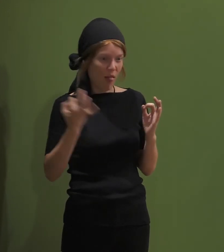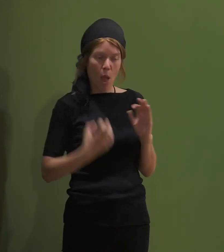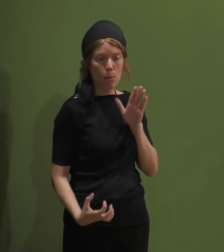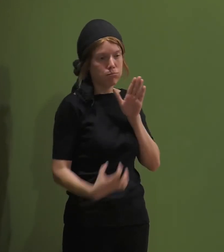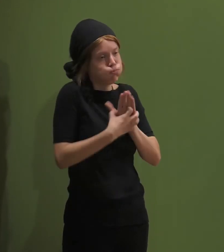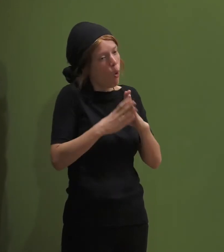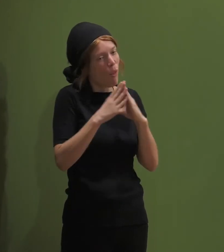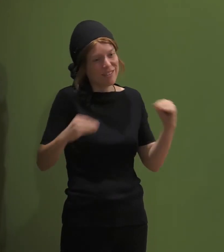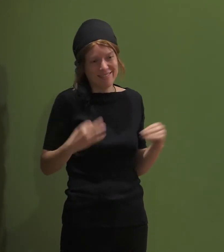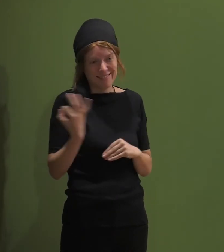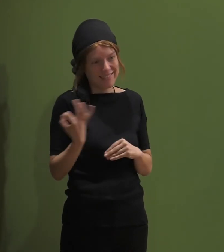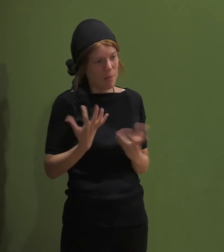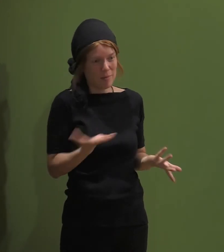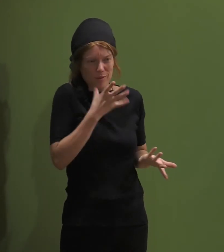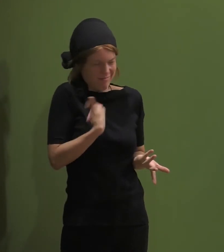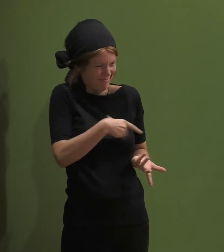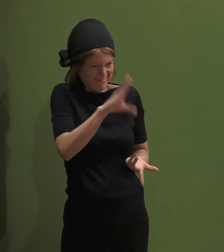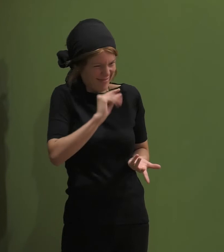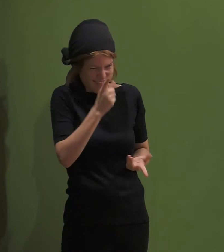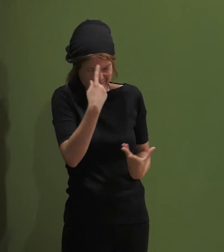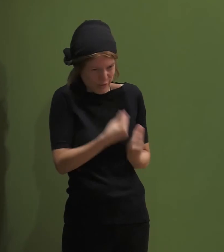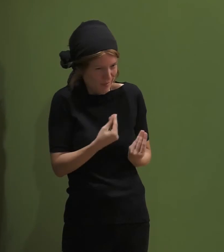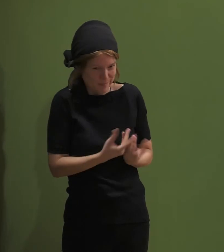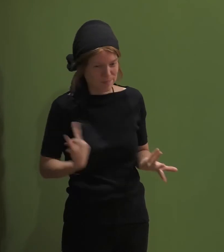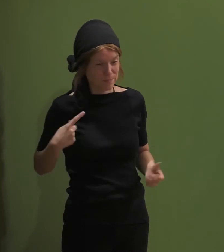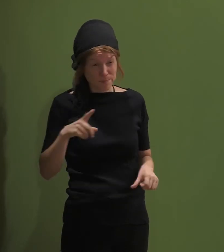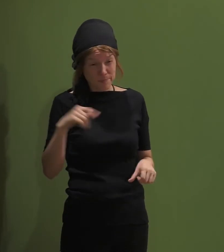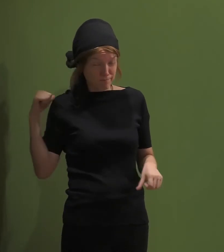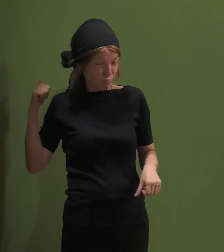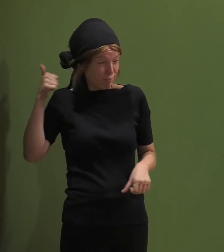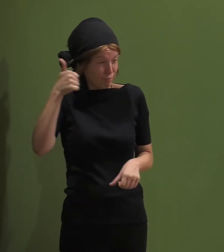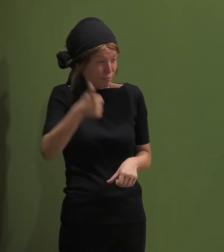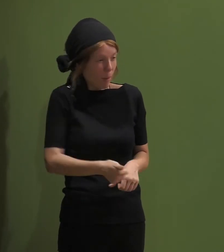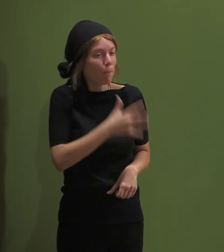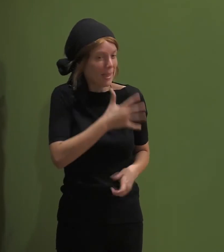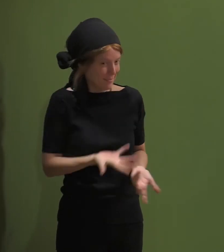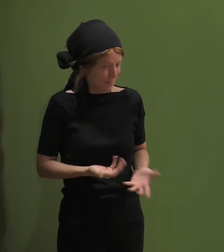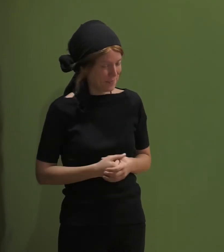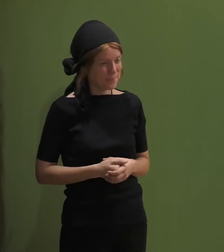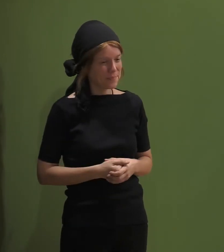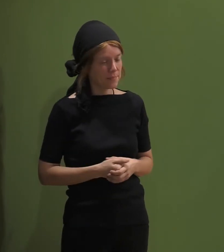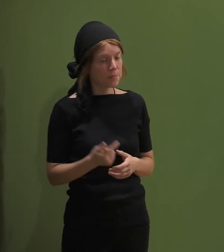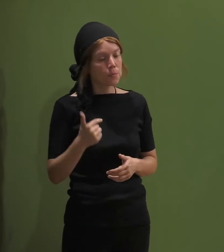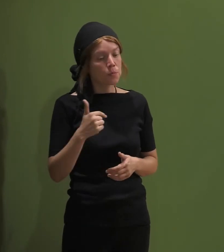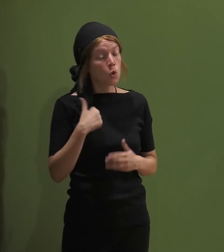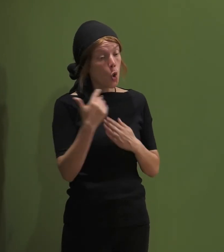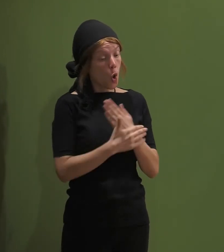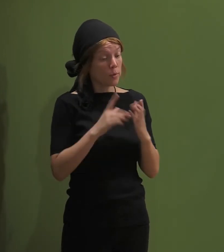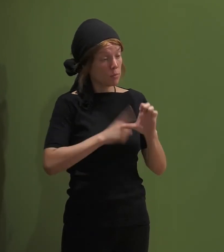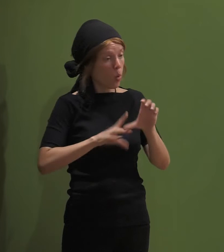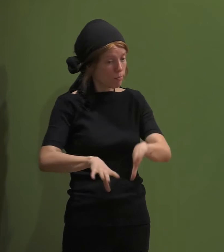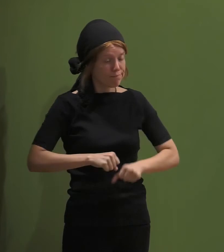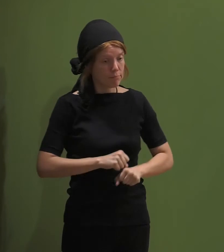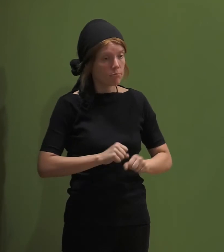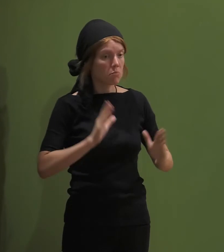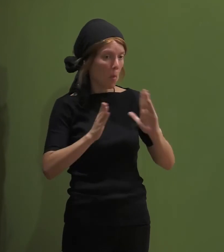UEX por algún sitio, porque si no, no se entendería lo que a lo largo de todo este tiempo ha ocurrido, ¿no? Cuando yo llegué al Gobierno de Extremadura en los